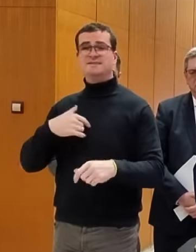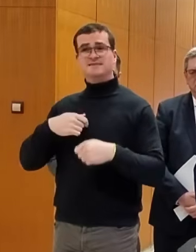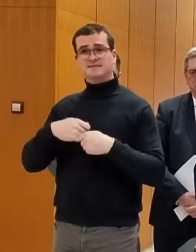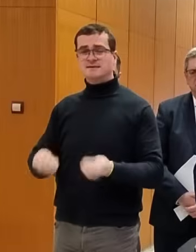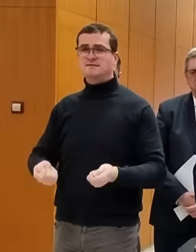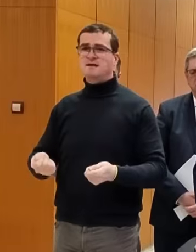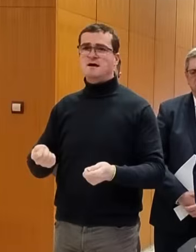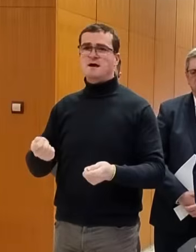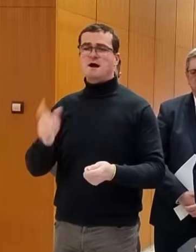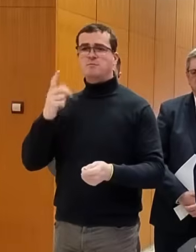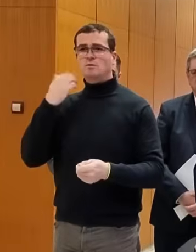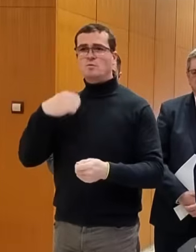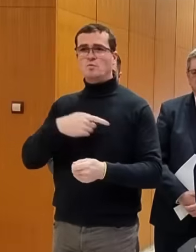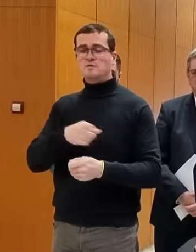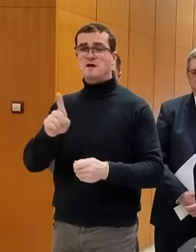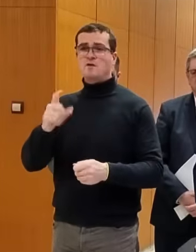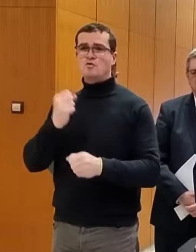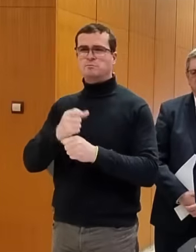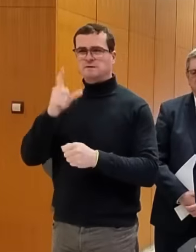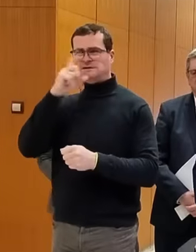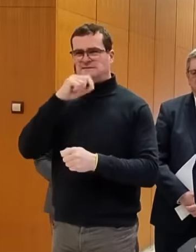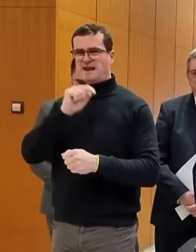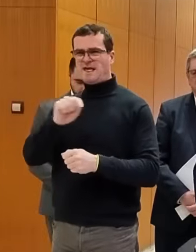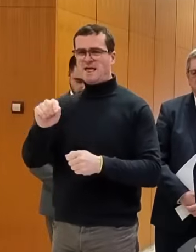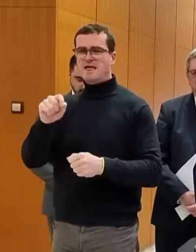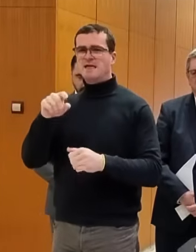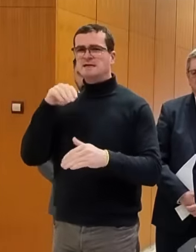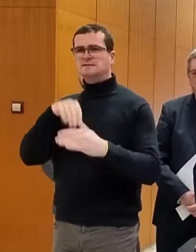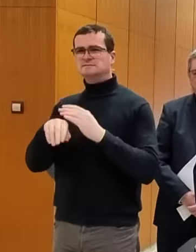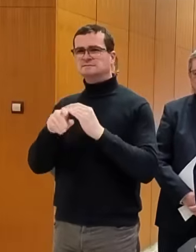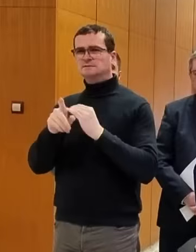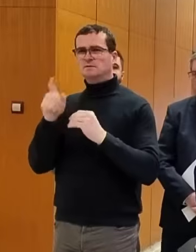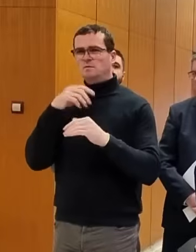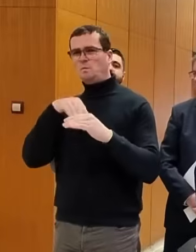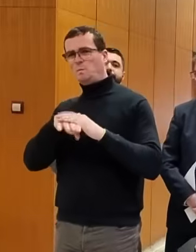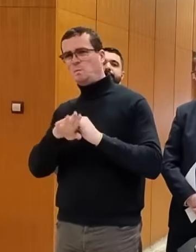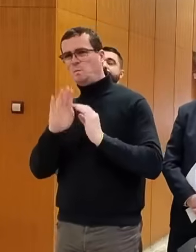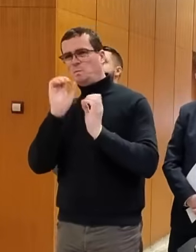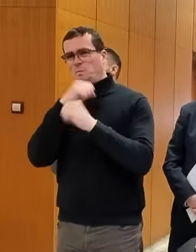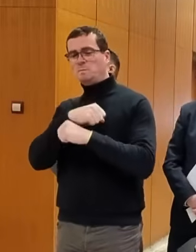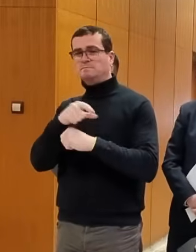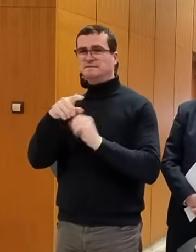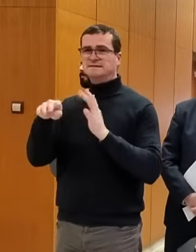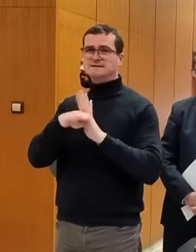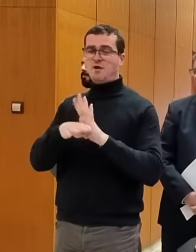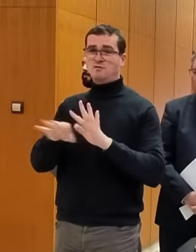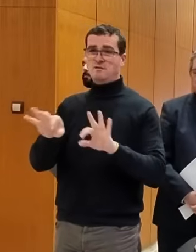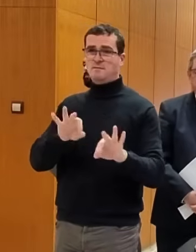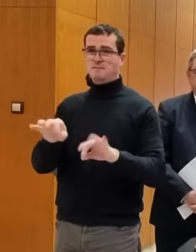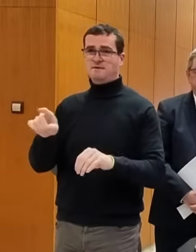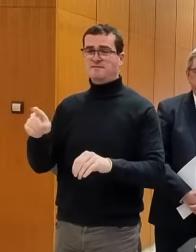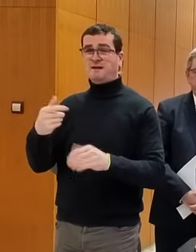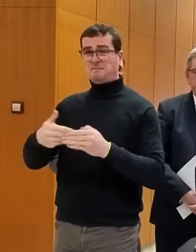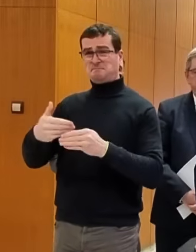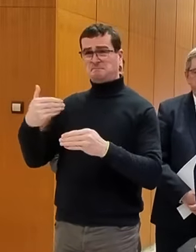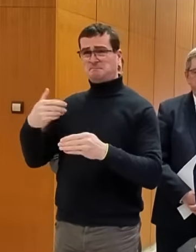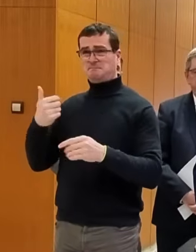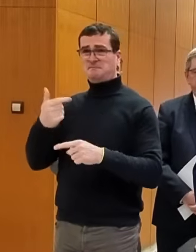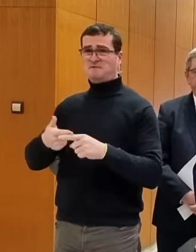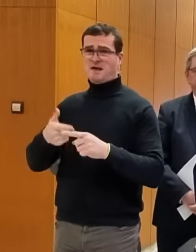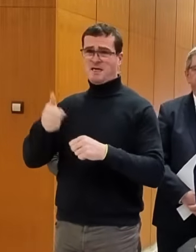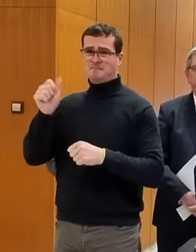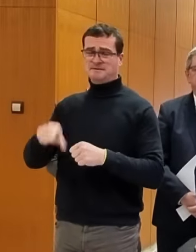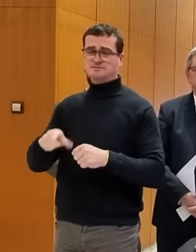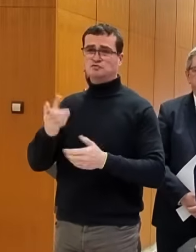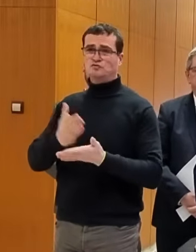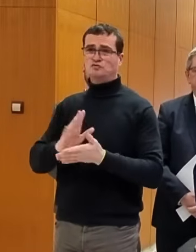možné, aby ľudia, ktorí robili zle, sa skrývali za účelovo zmenené zákony, ktoré si pripravili pár mesiacov pred